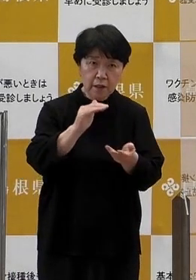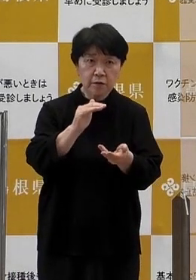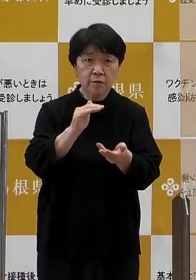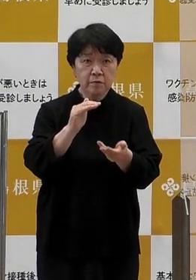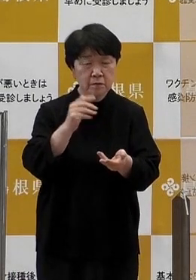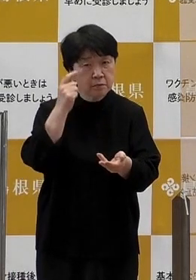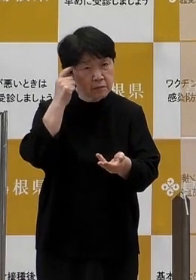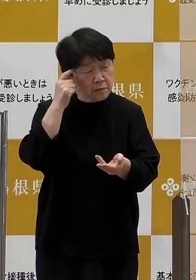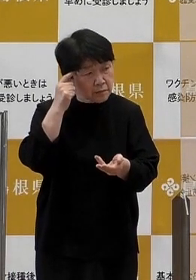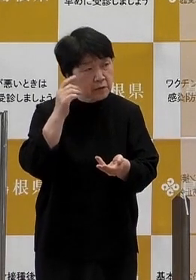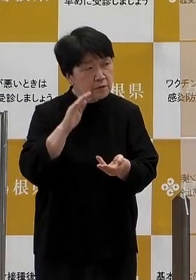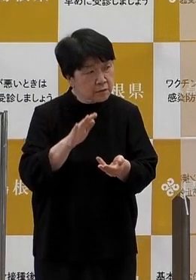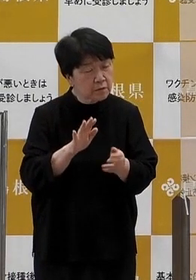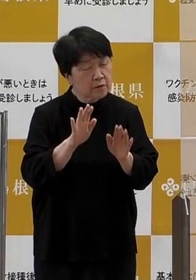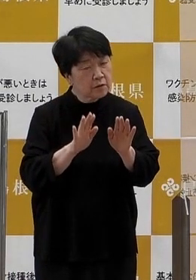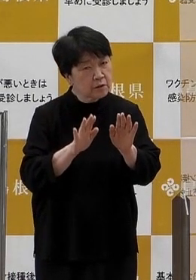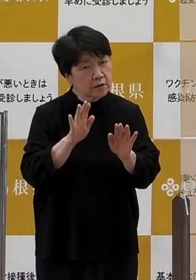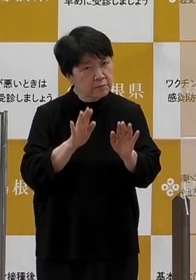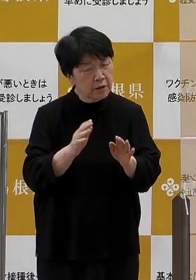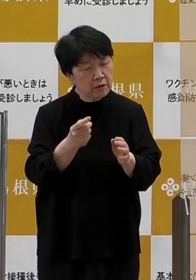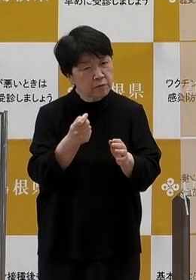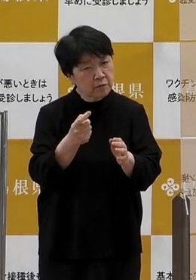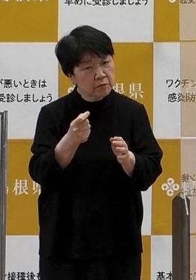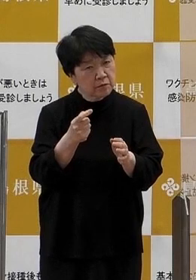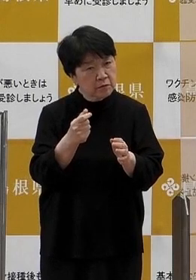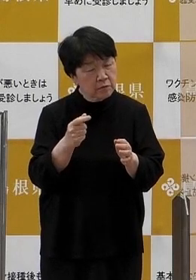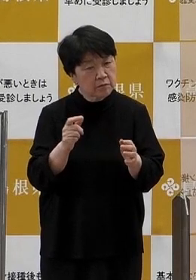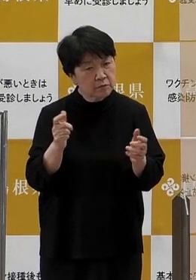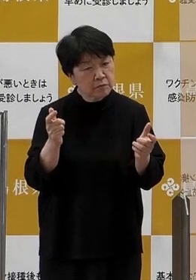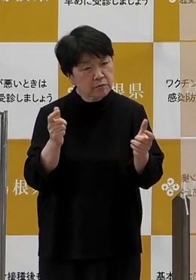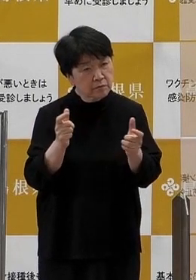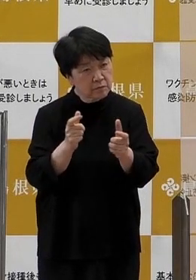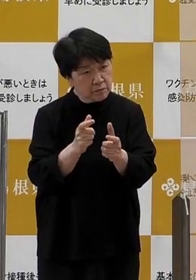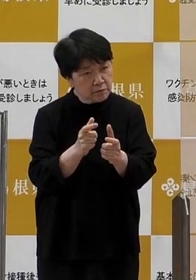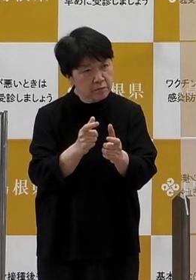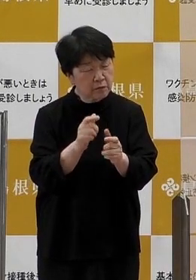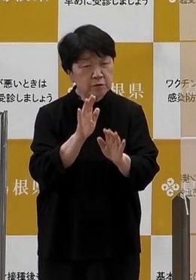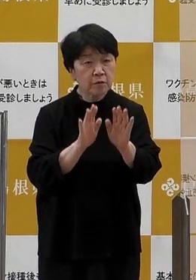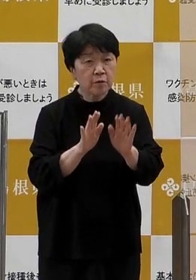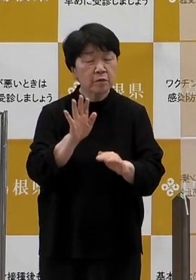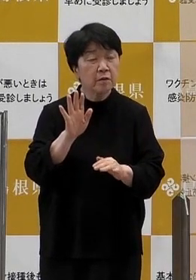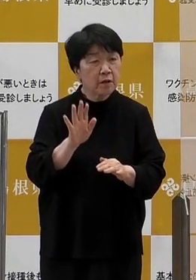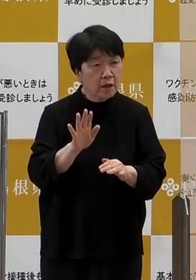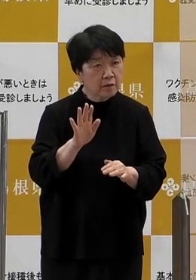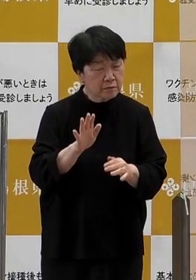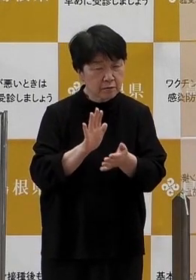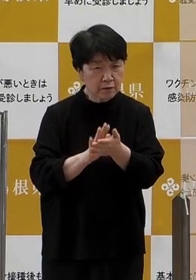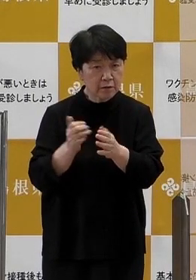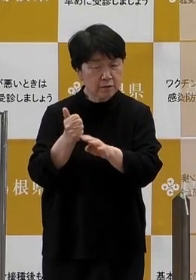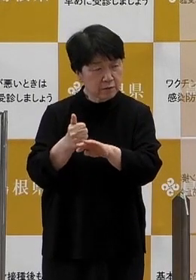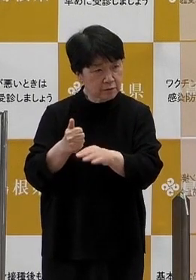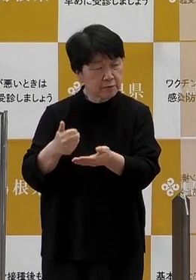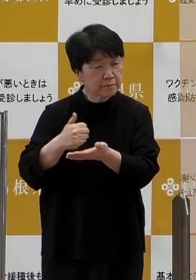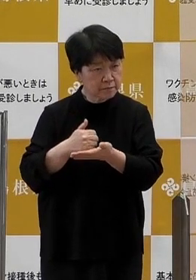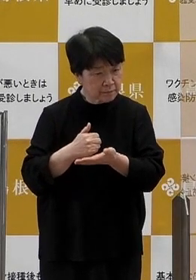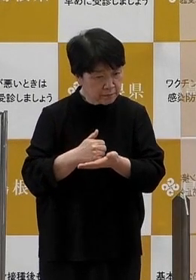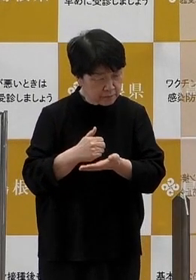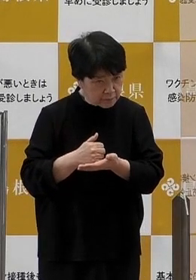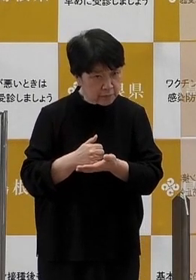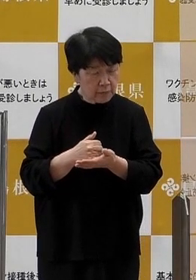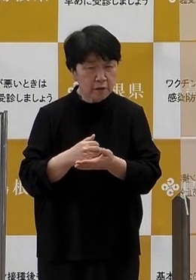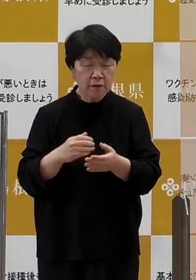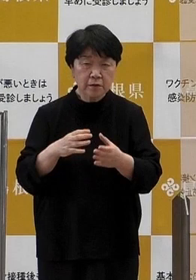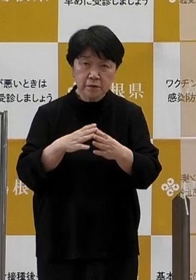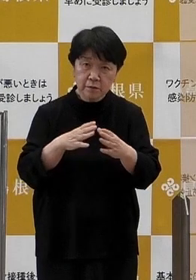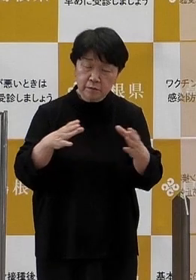徐々にビクビクしない方向にというか緩和の方向に行ってるというふうに町知事もおっしゃっていて、実際まあ国全体だったりとか、まあ、東京都を含めてですけ